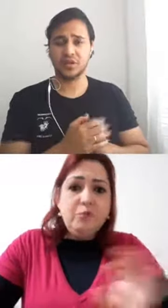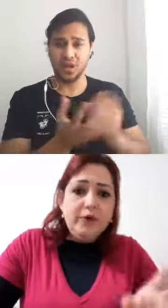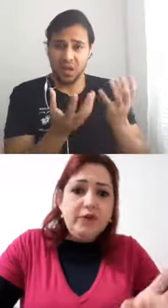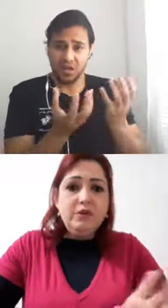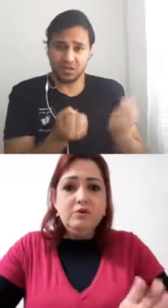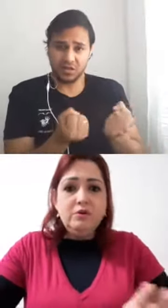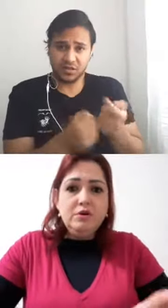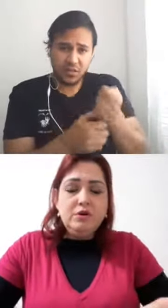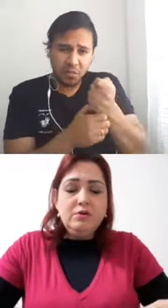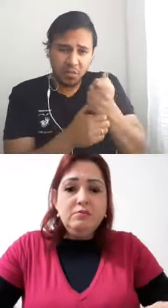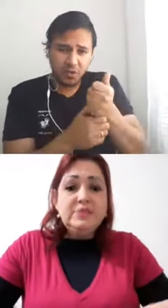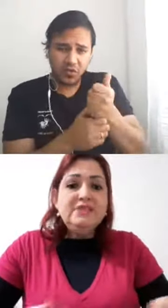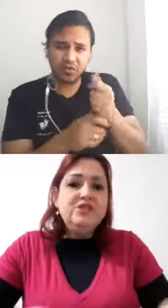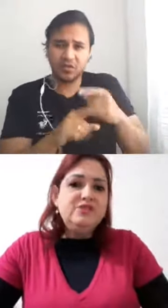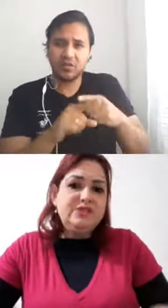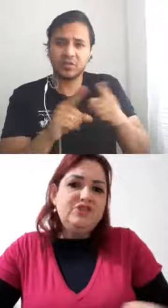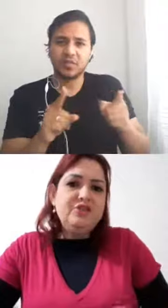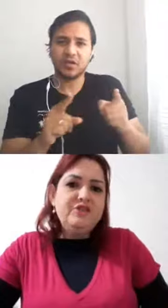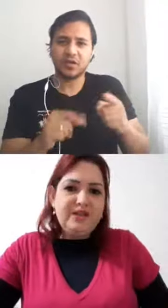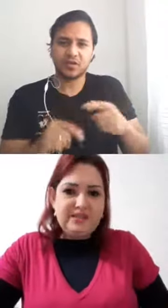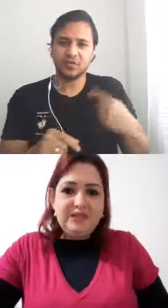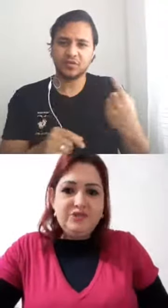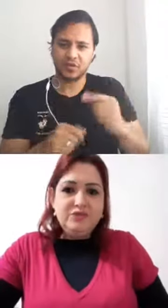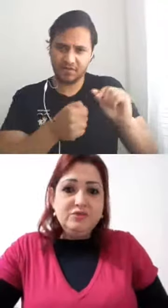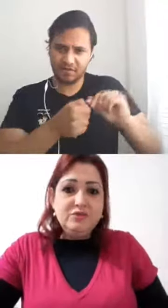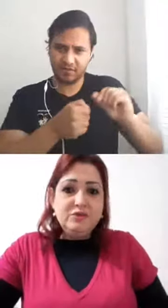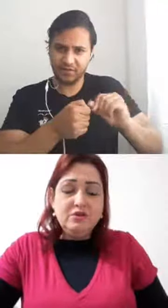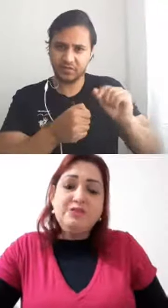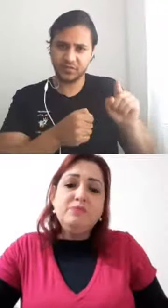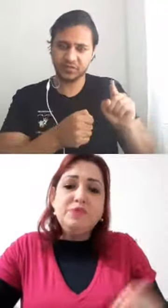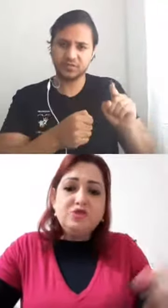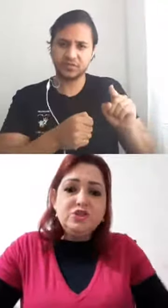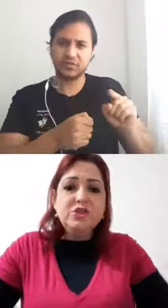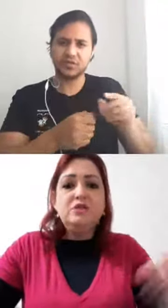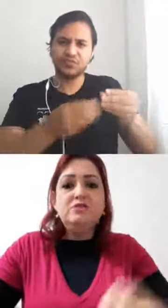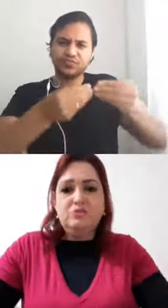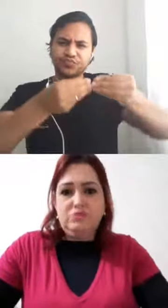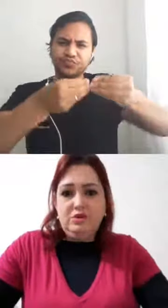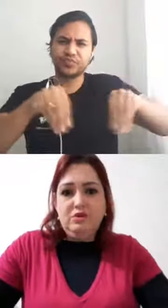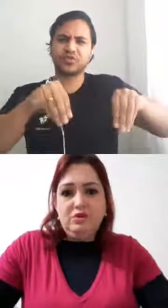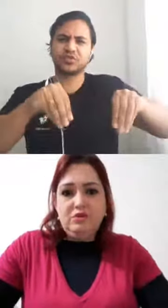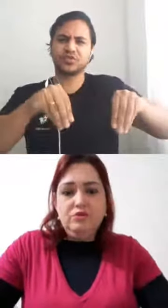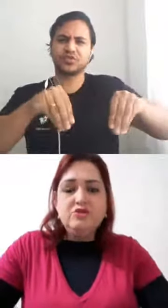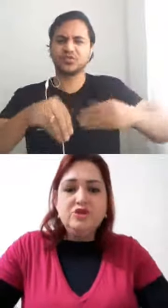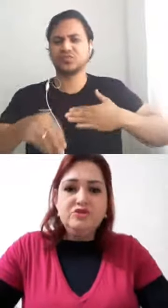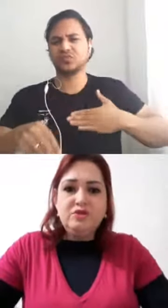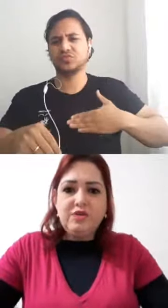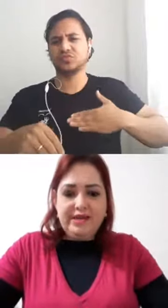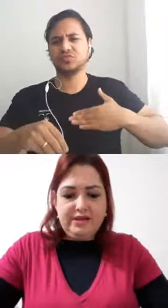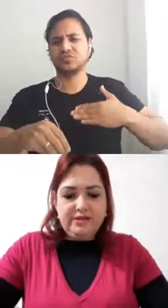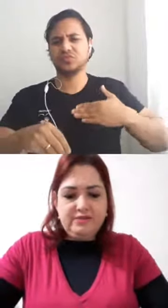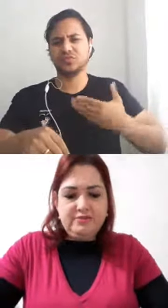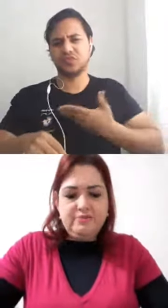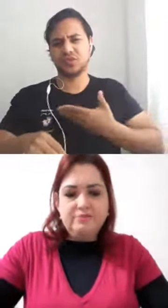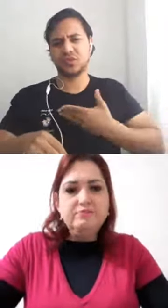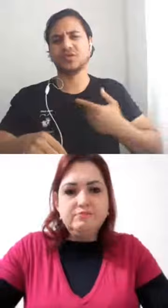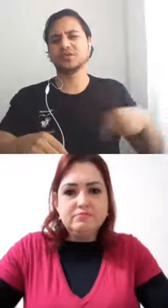aceitar um pouquinho. Mas se a gente faz isso, nós estamos prejudicando os nossos